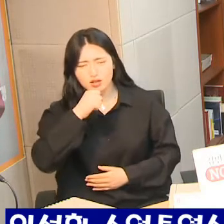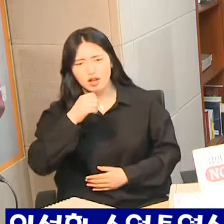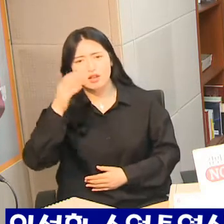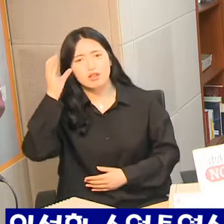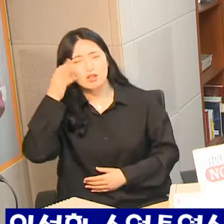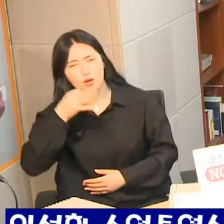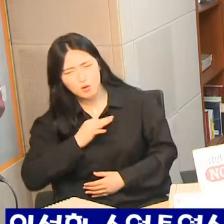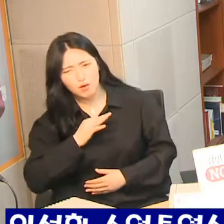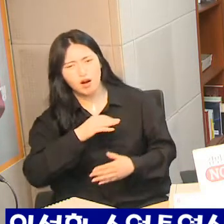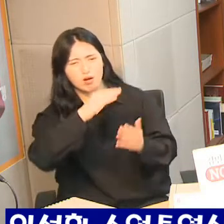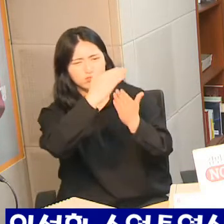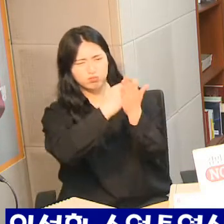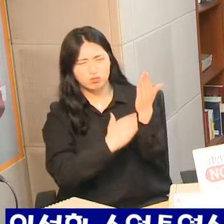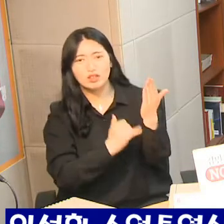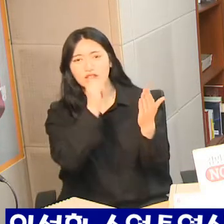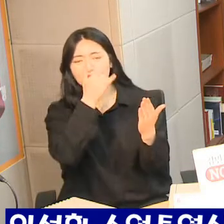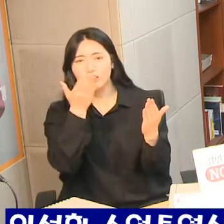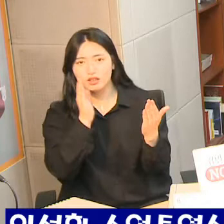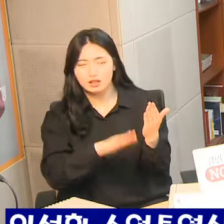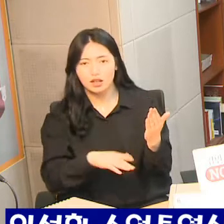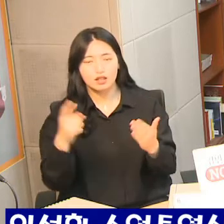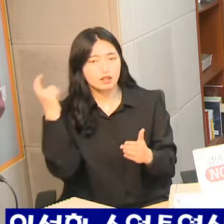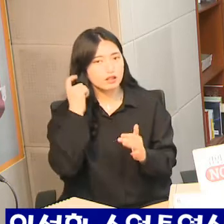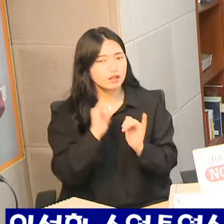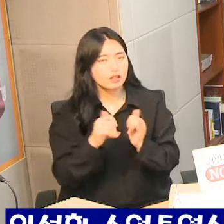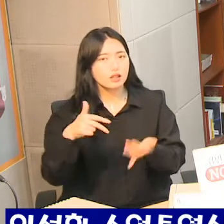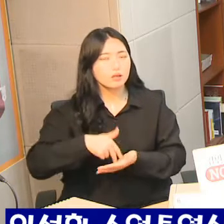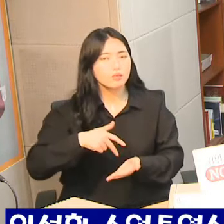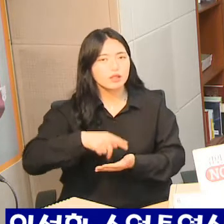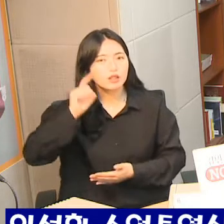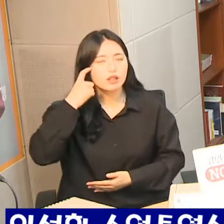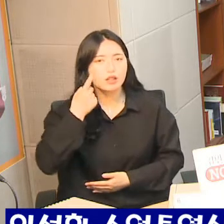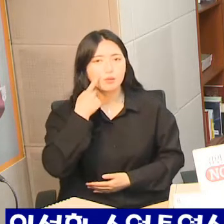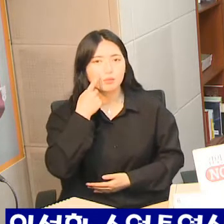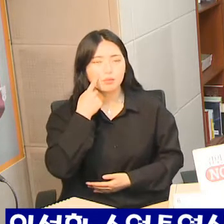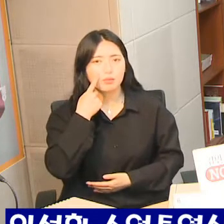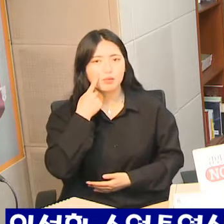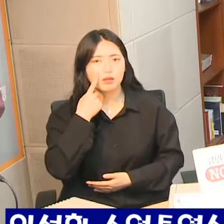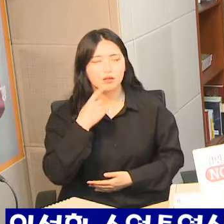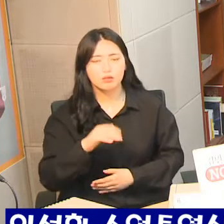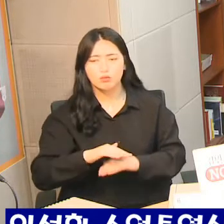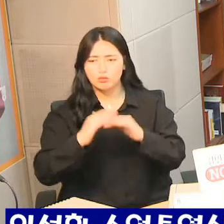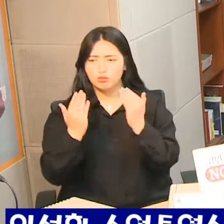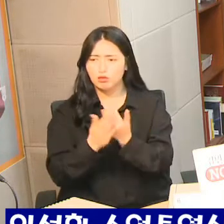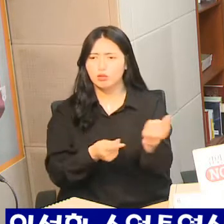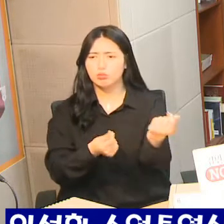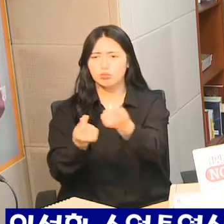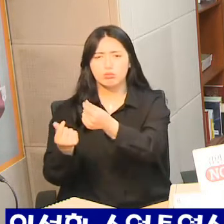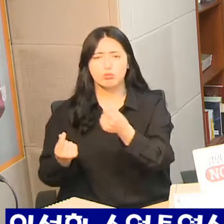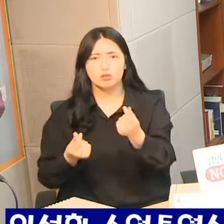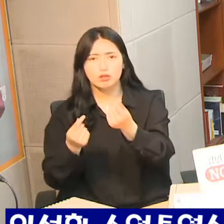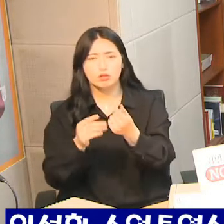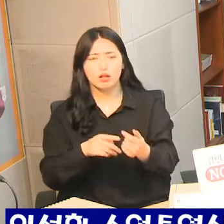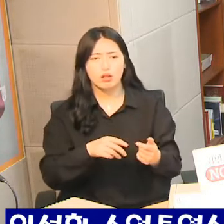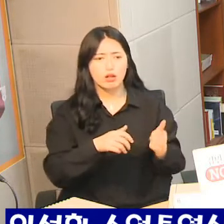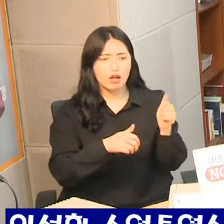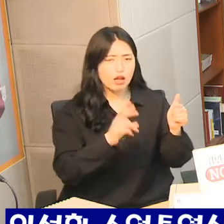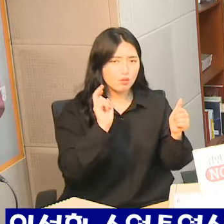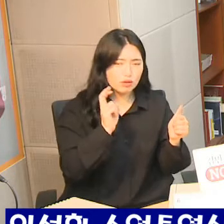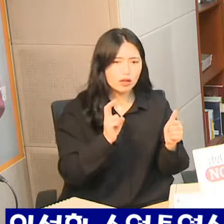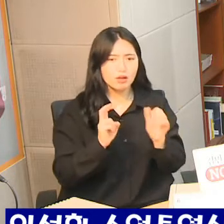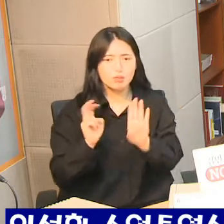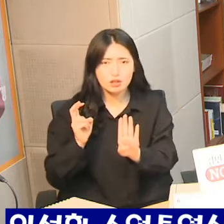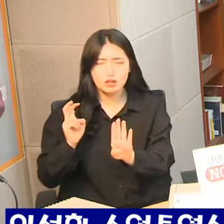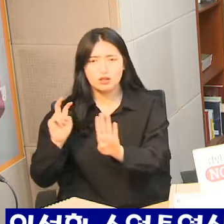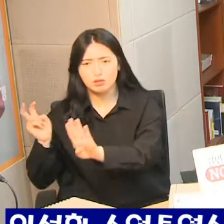이런 순서로 보통 많이 하시는데요. 네. 자, 듣는 사람 입장에서 생각하면 다 비슷한 얘기 할 거 아니에요. A사도, 그렇겠죠. B사도. 네네.